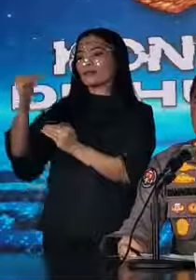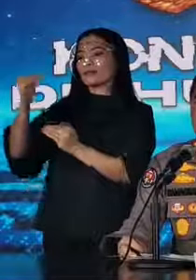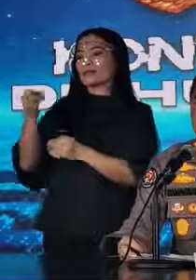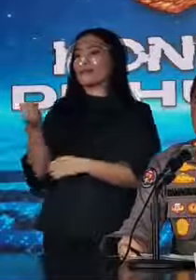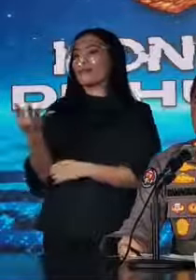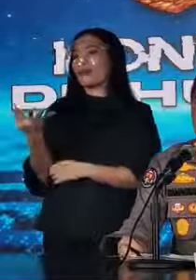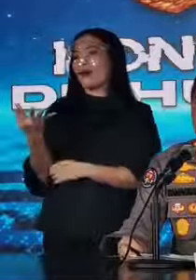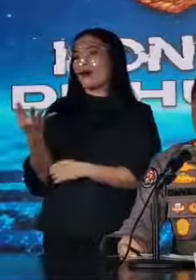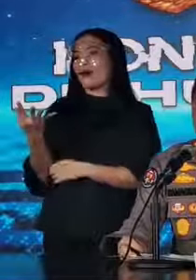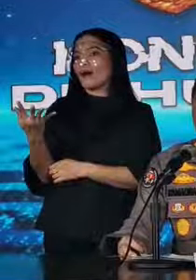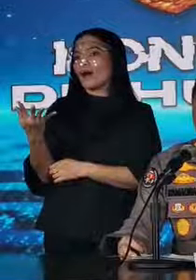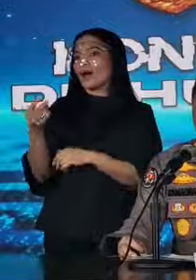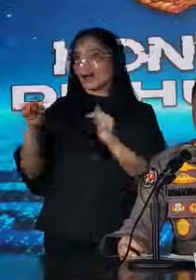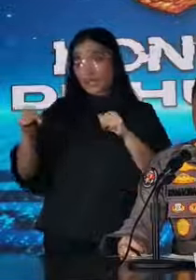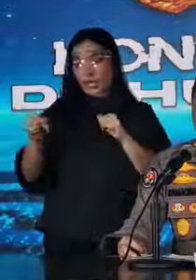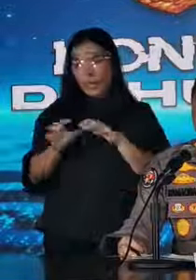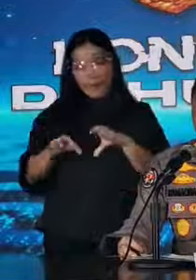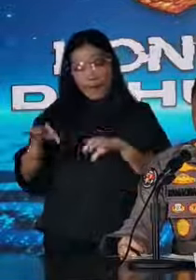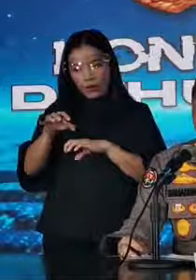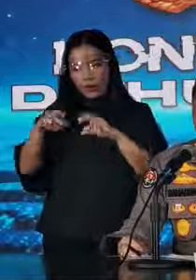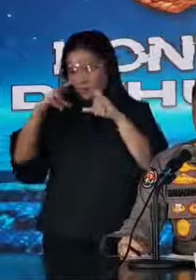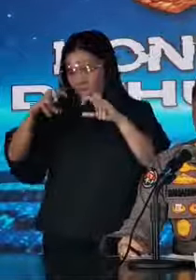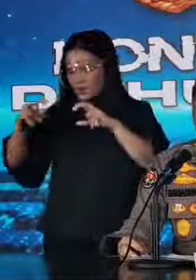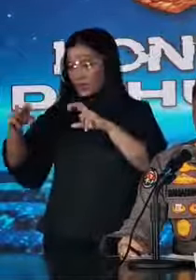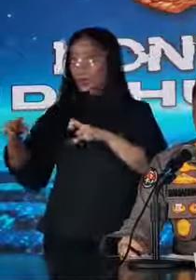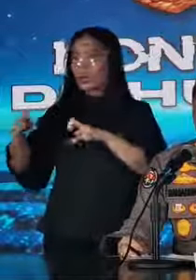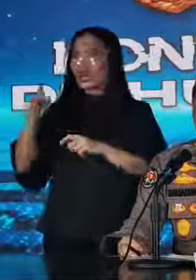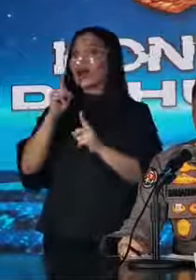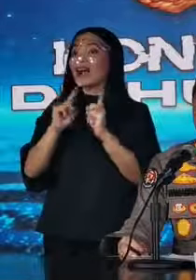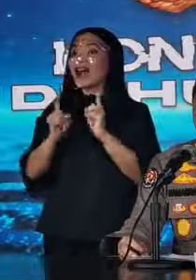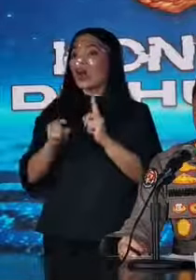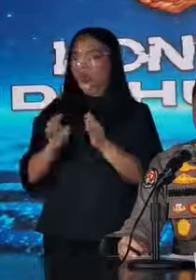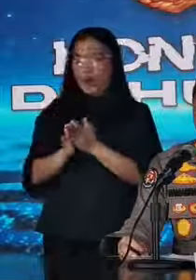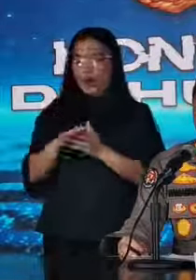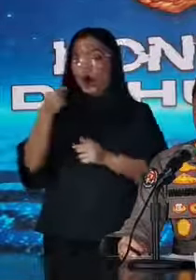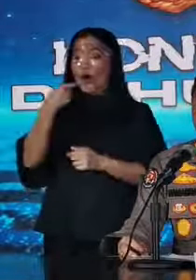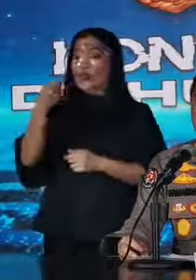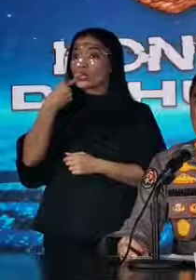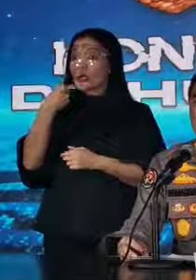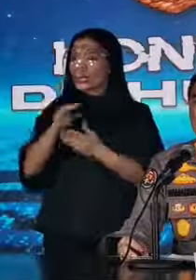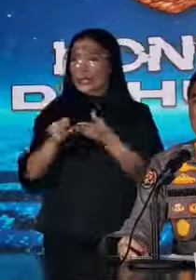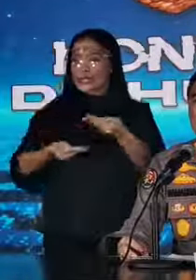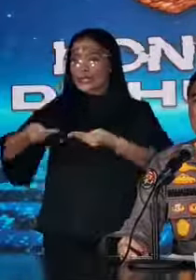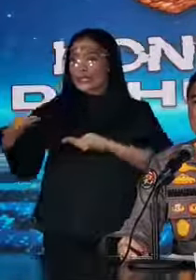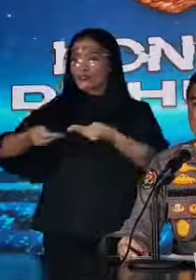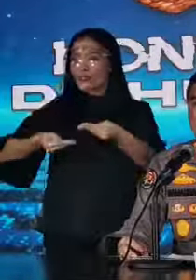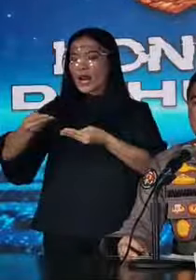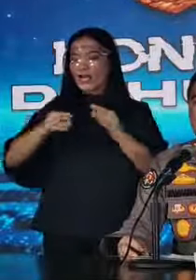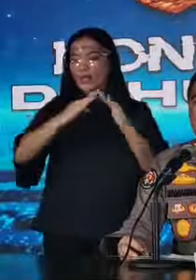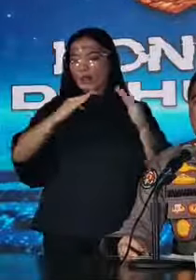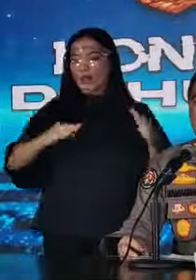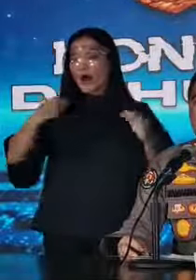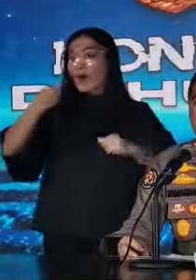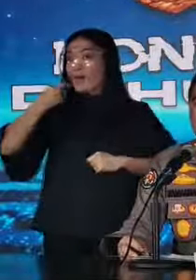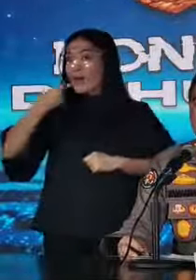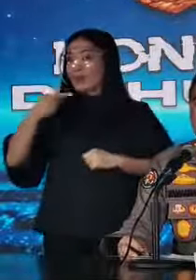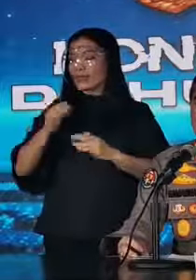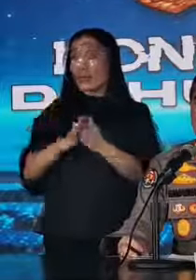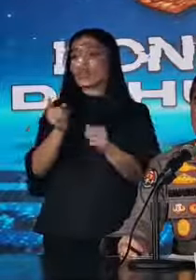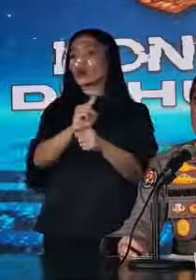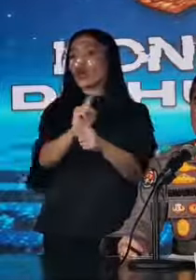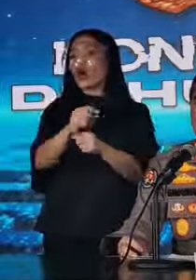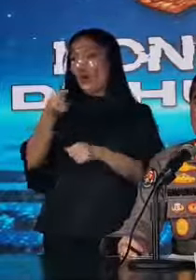Jadi untuk melakukan pengecekan bahwa obat-obat yang dijual di apotek maupun toko